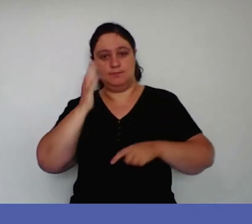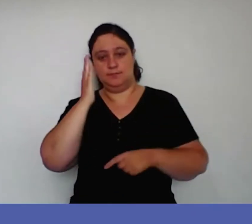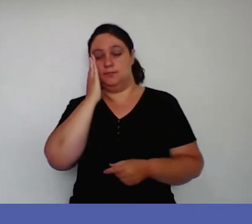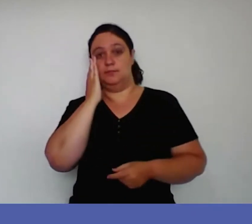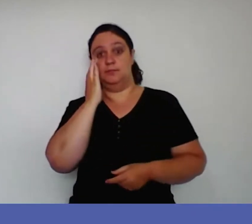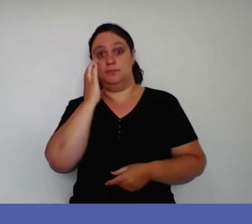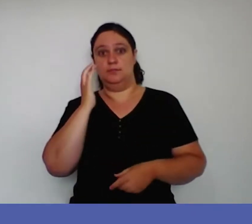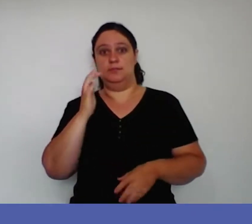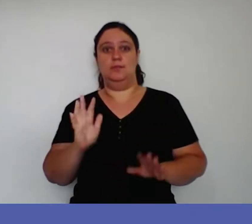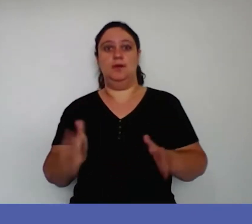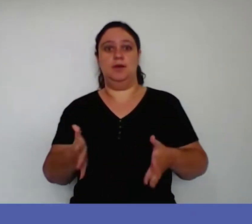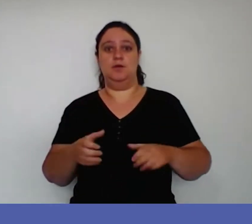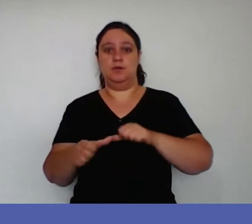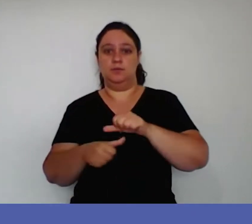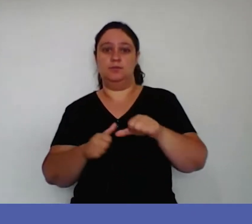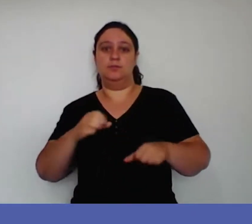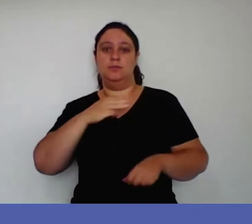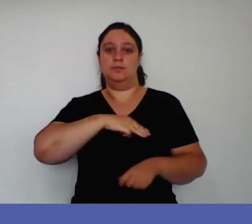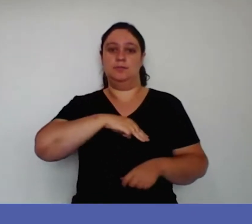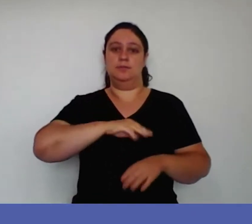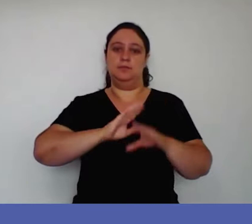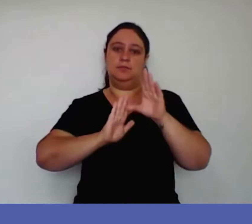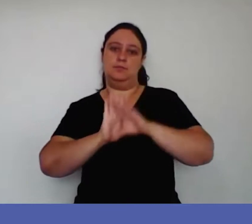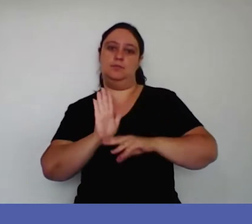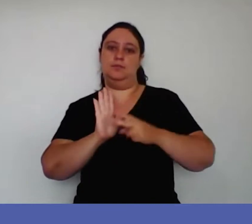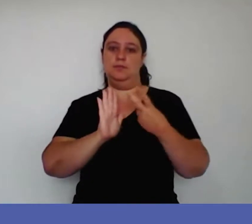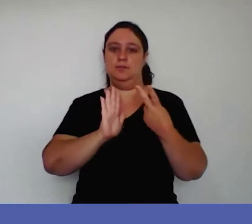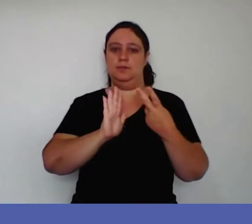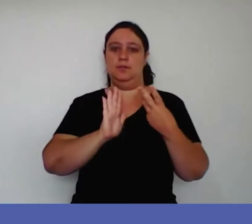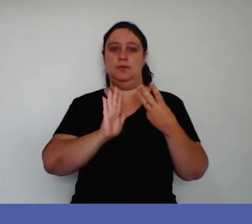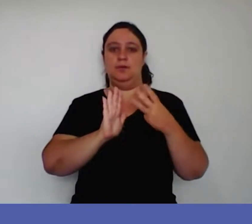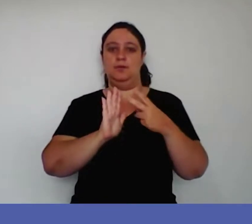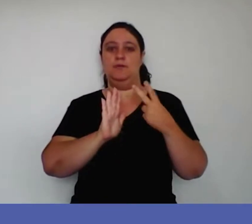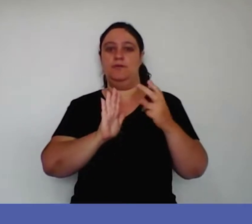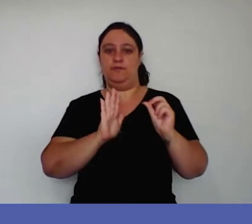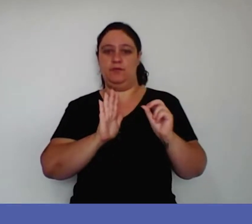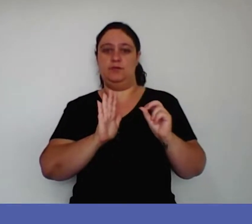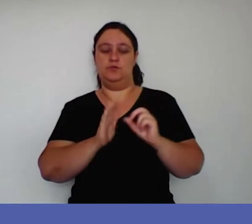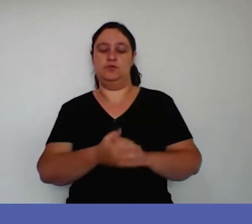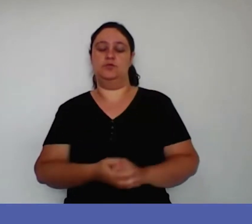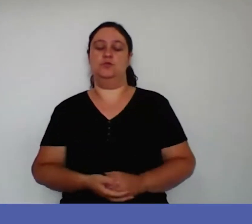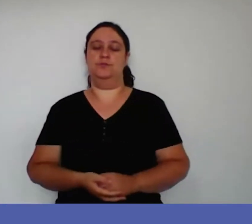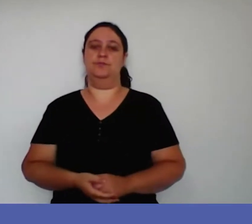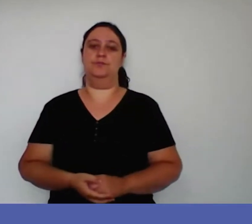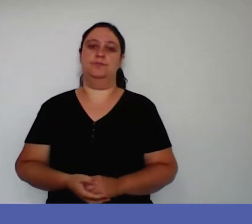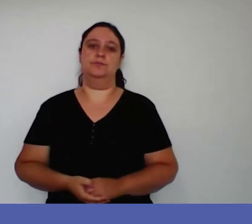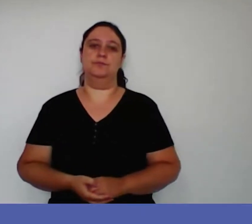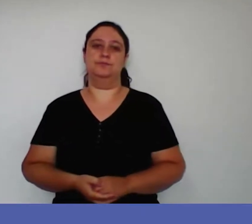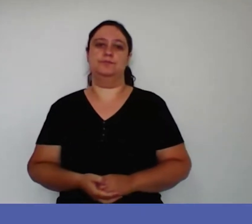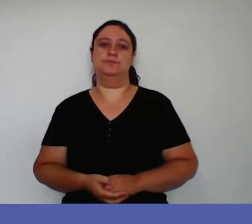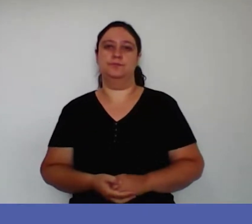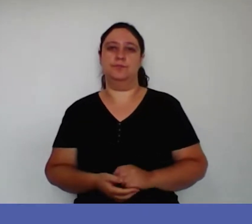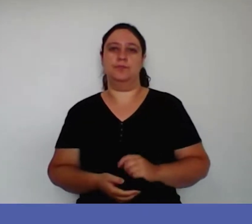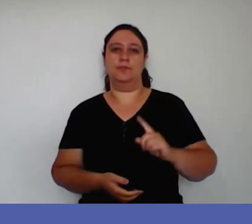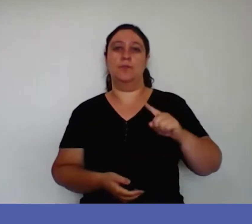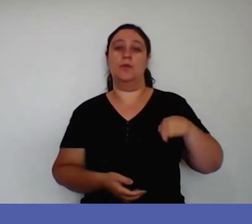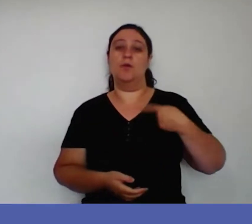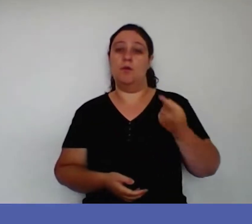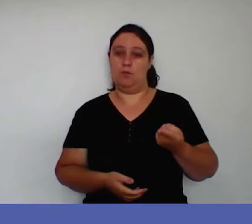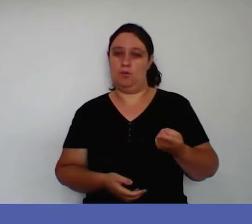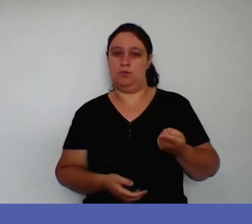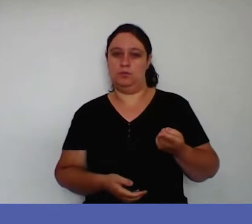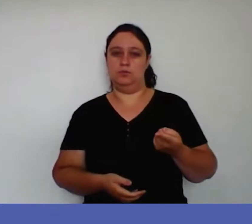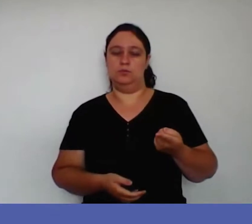para Mateus 20. Mateus 20 é outro ponto de extrema